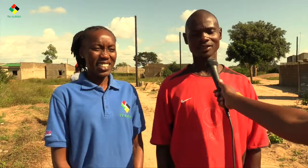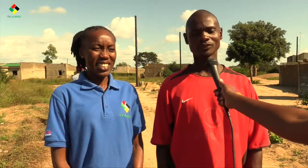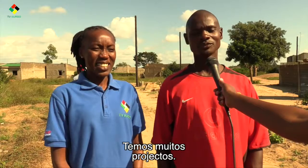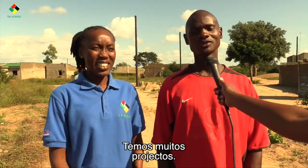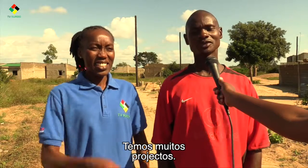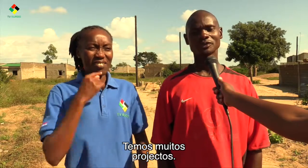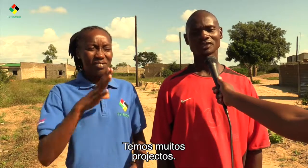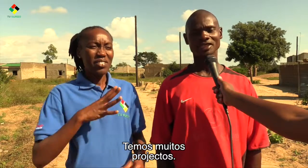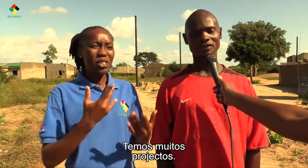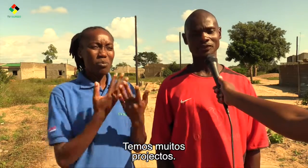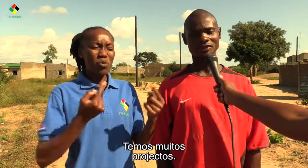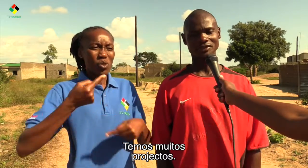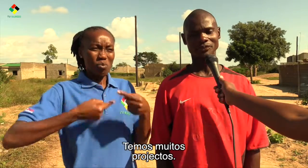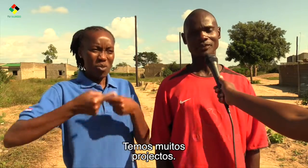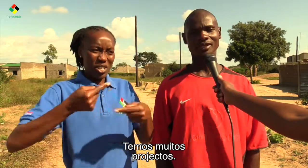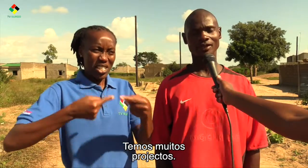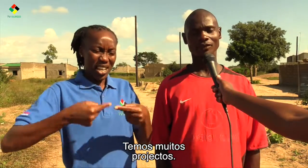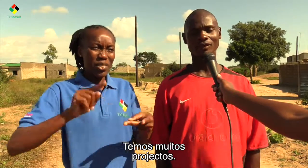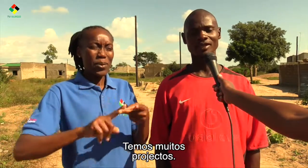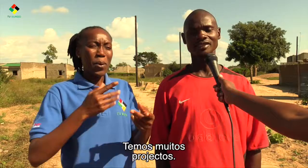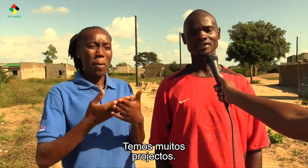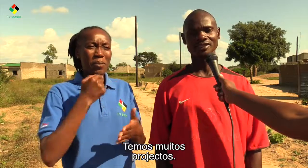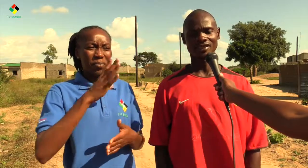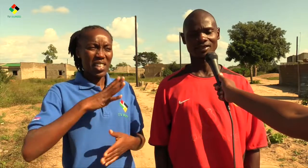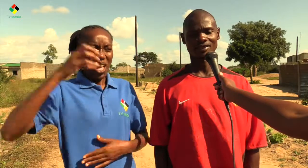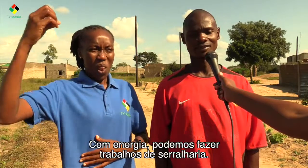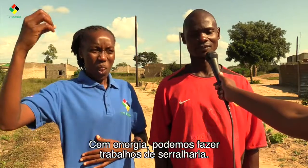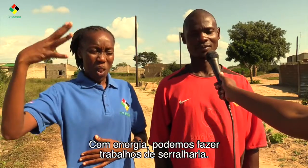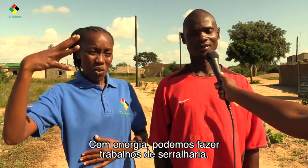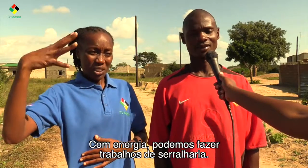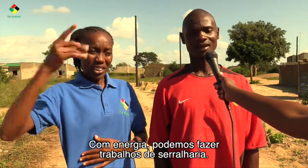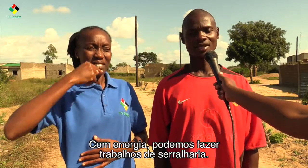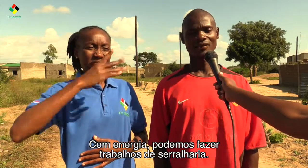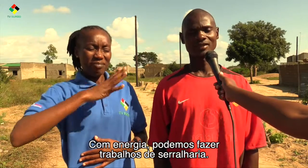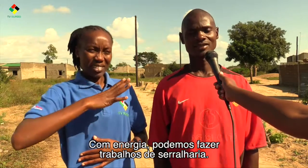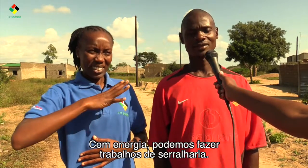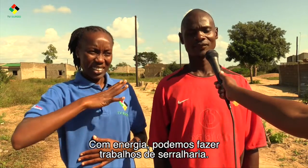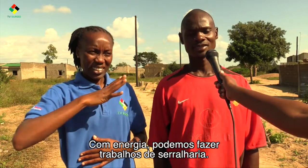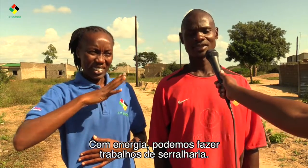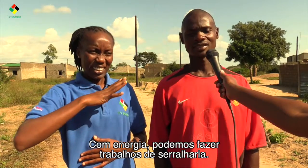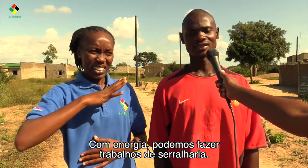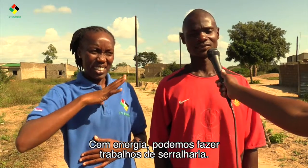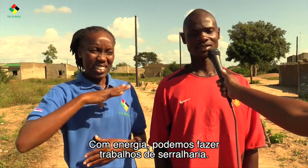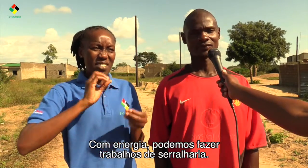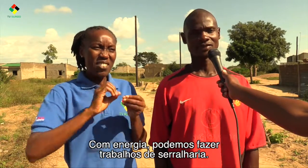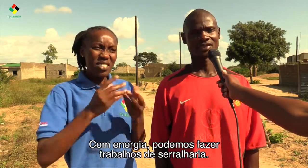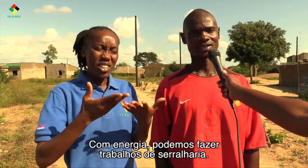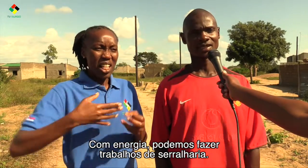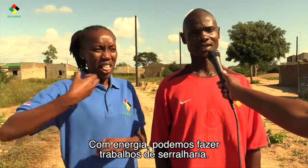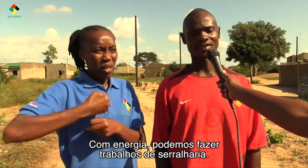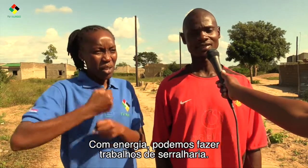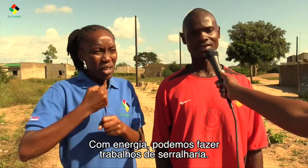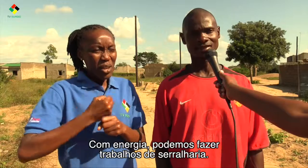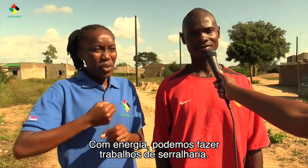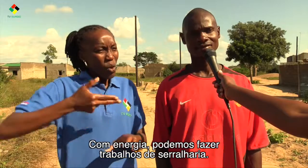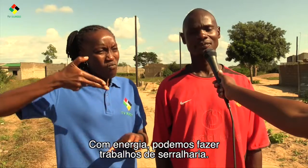Temos muitos projetos, porque com a energia há que fazer o serviço de